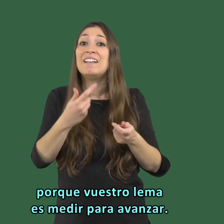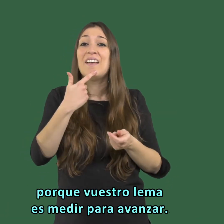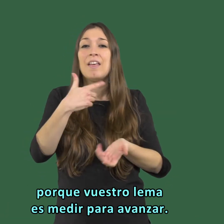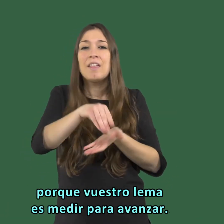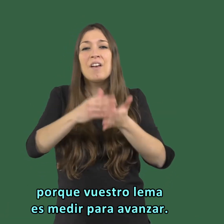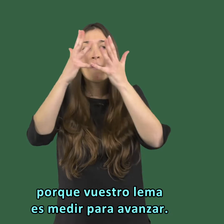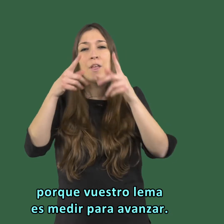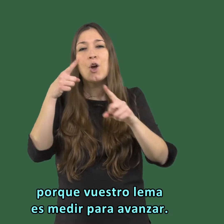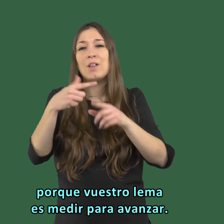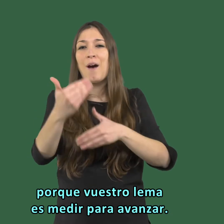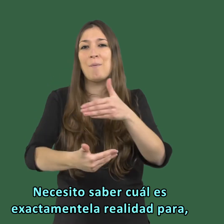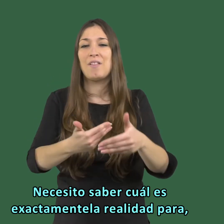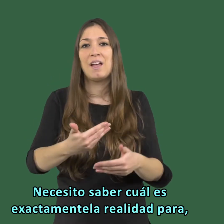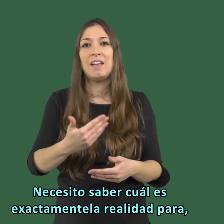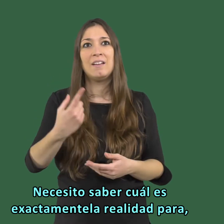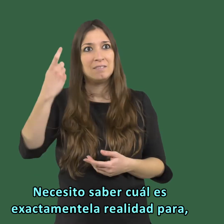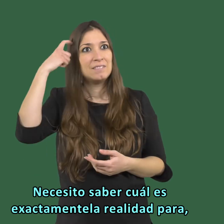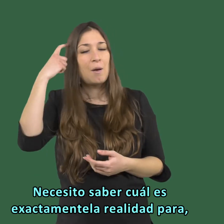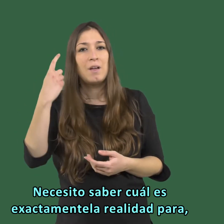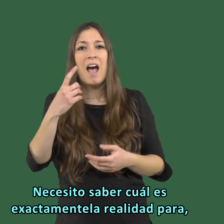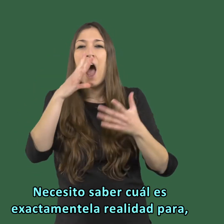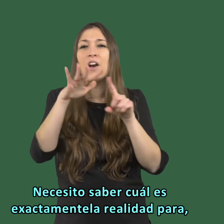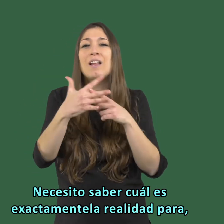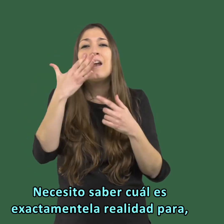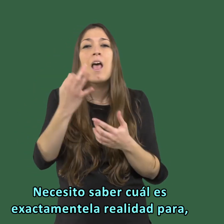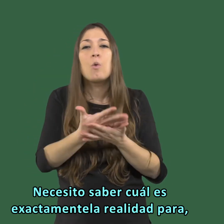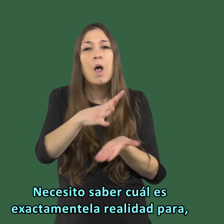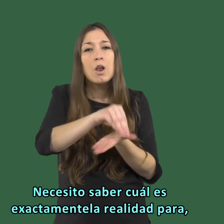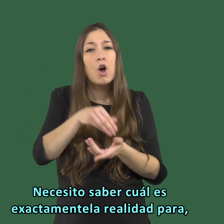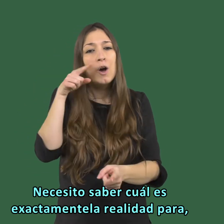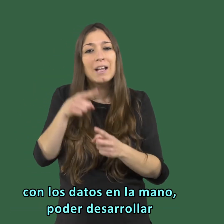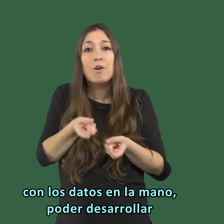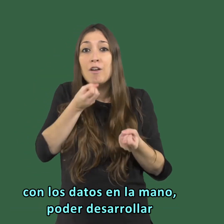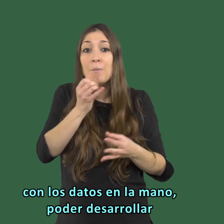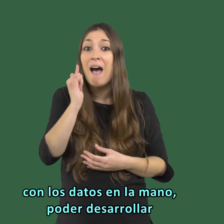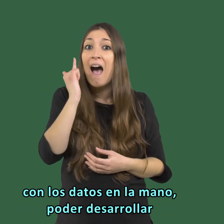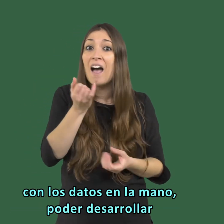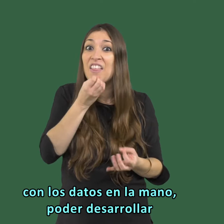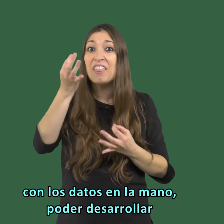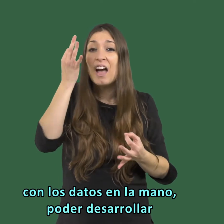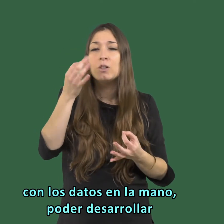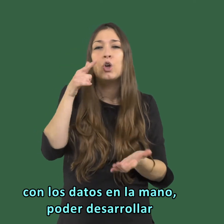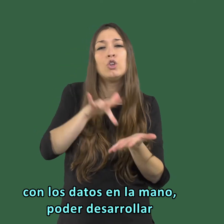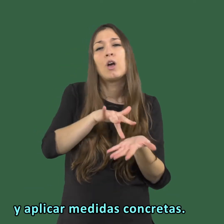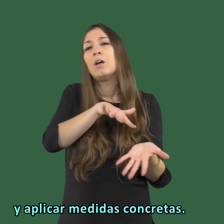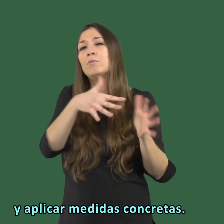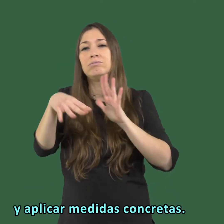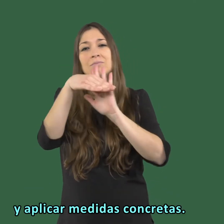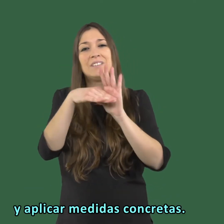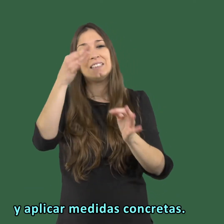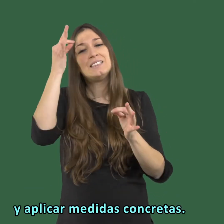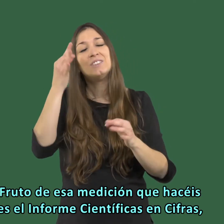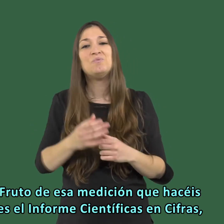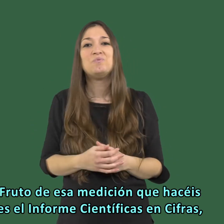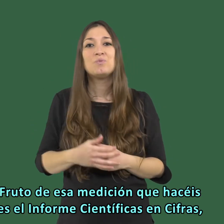es medir para avanzar, es decir, necesito saber cuál es exactamente la realidad para, con los datos en la mano, poder desarrollar y aplicar medidas